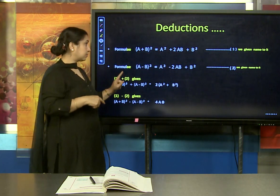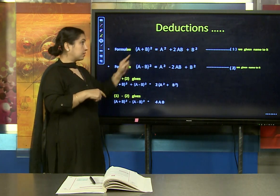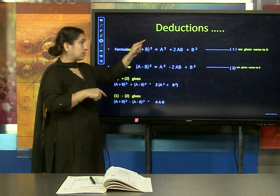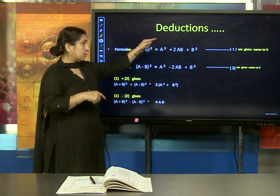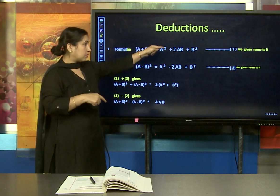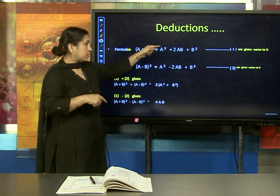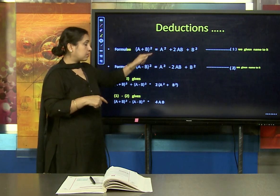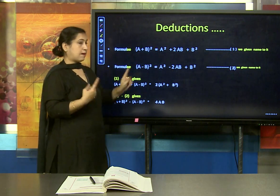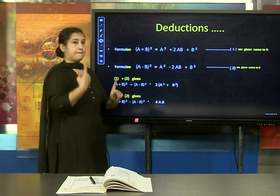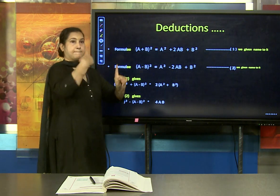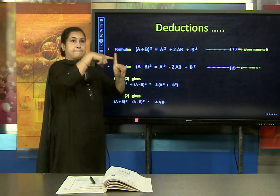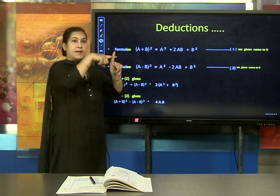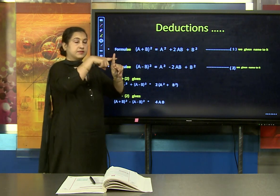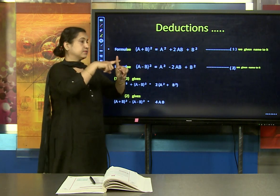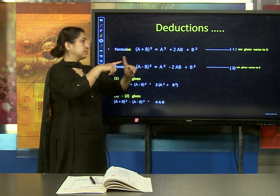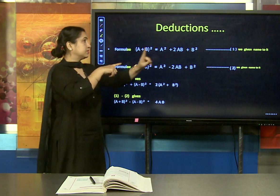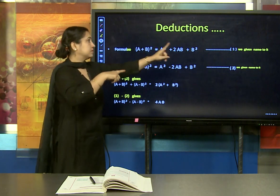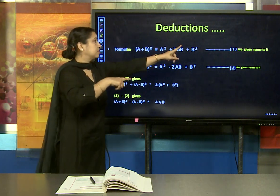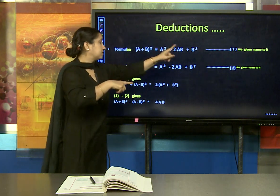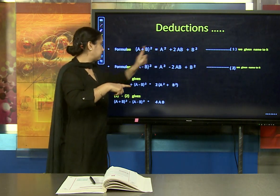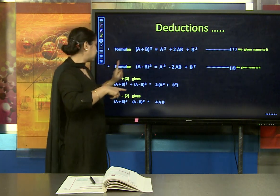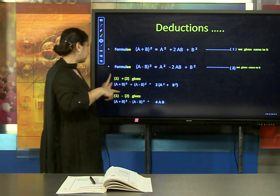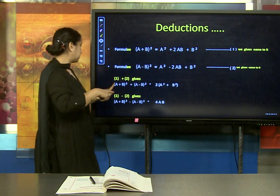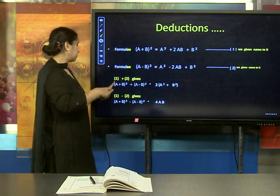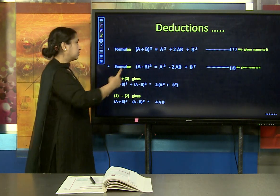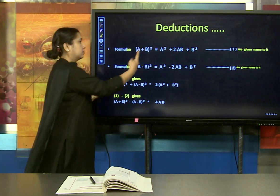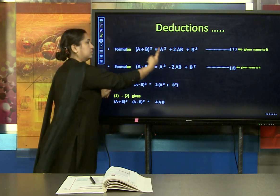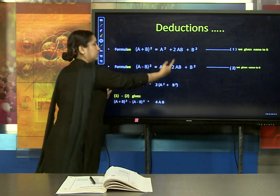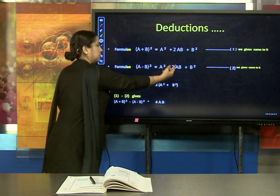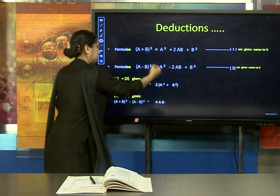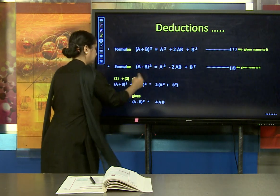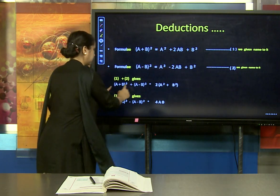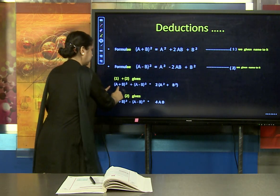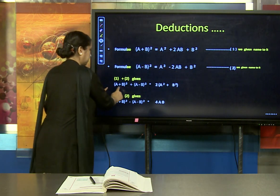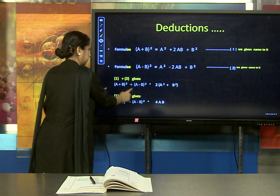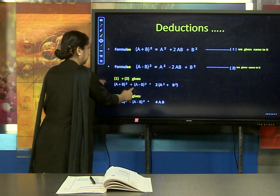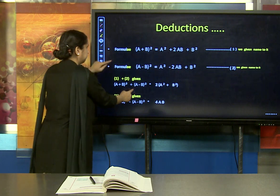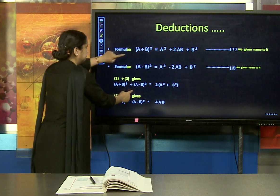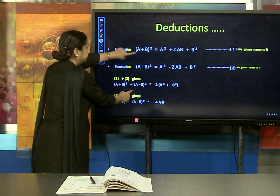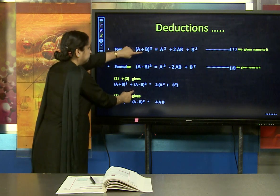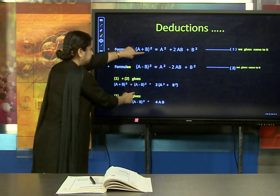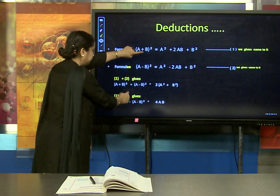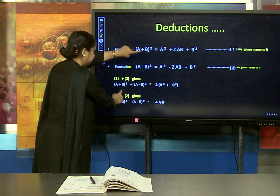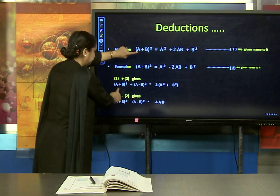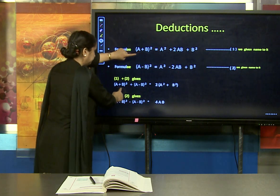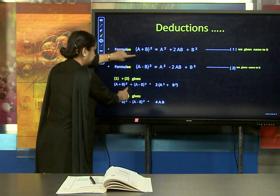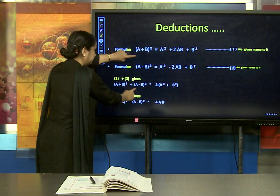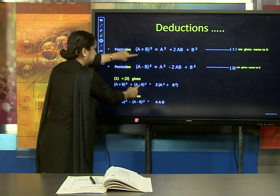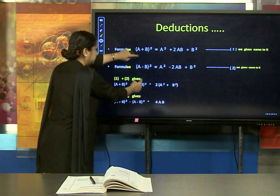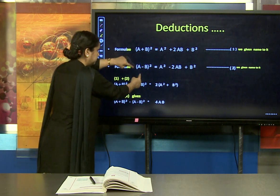वो तीसरा फार्मूला बन गया। और पहले और दूसरे